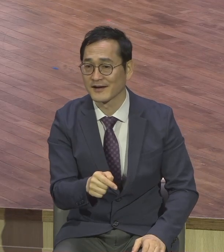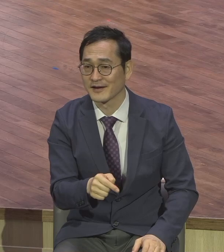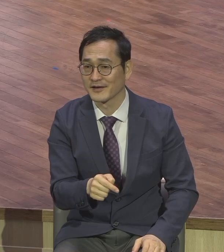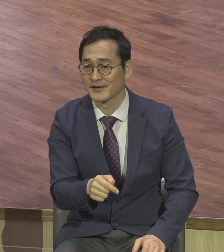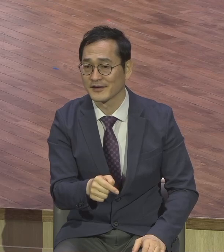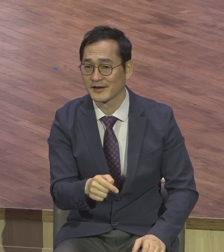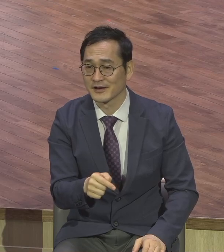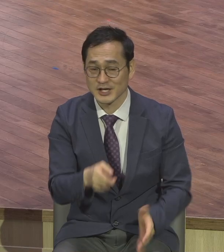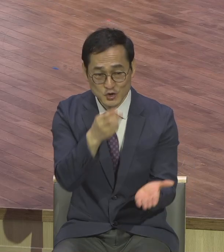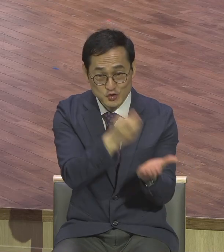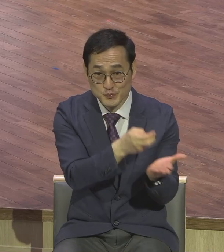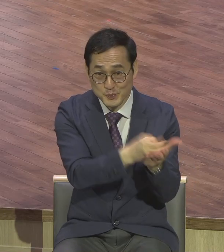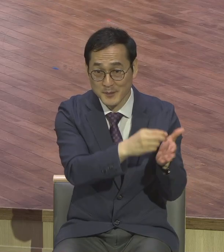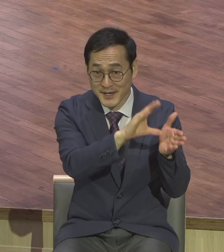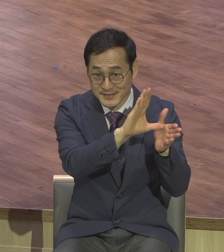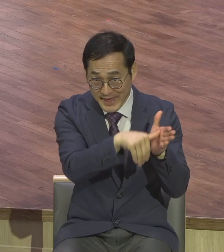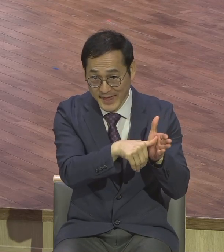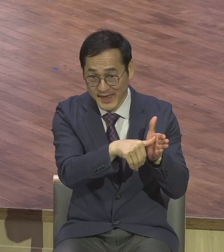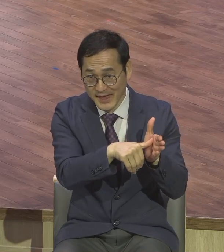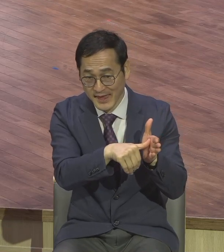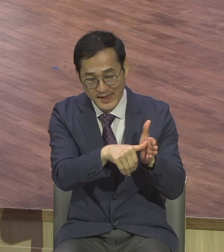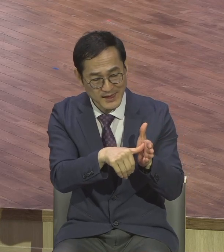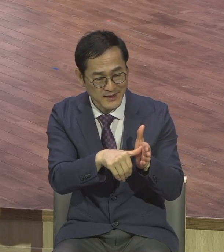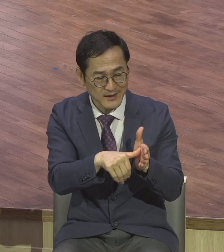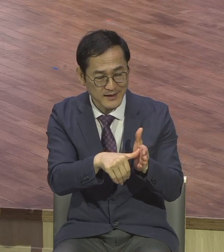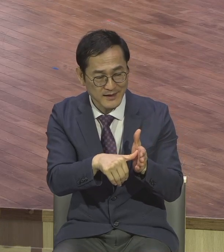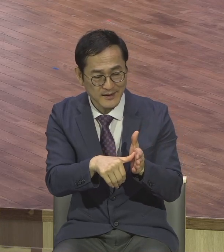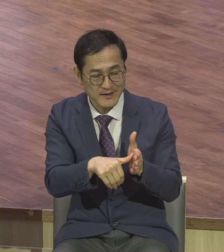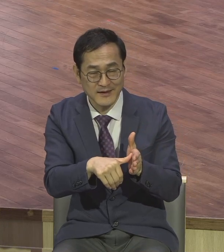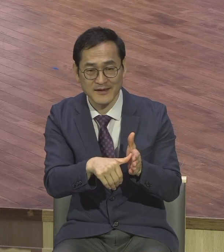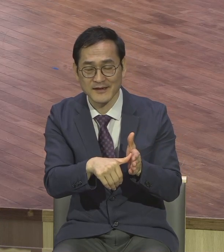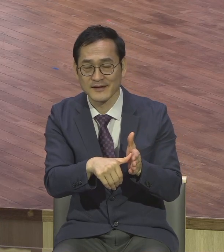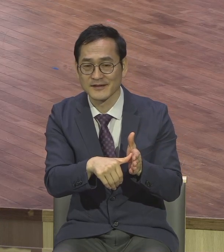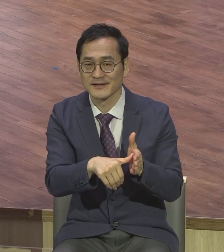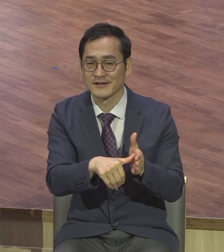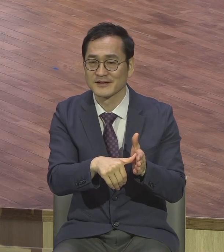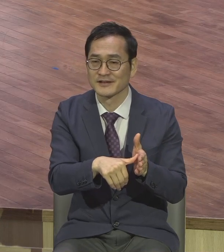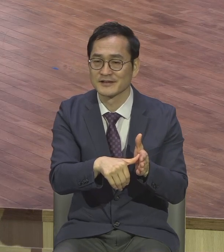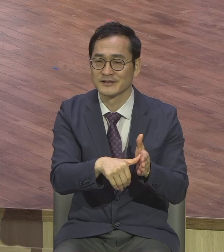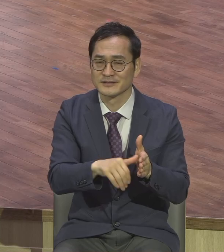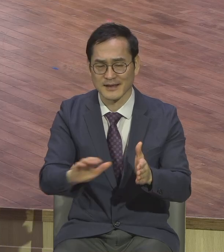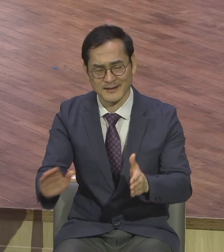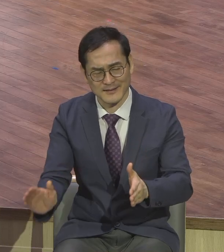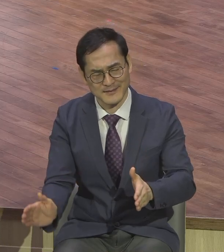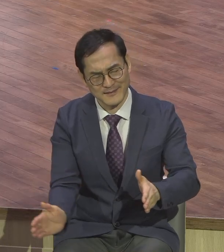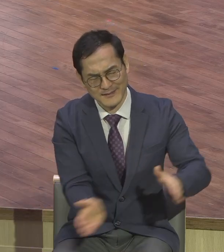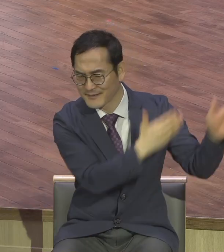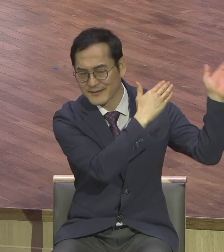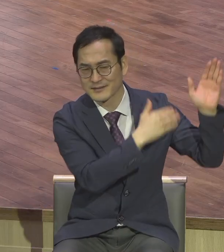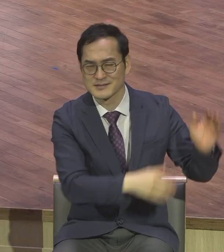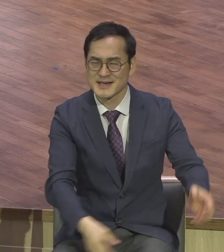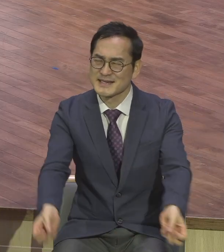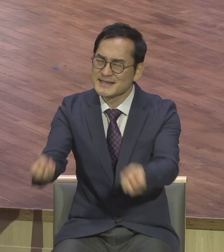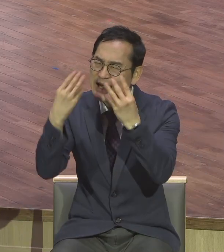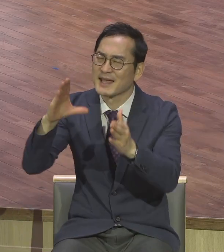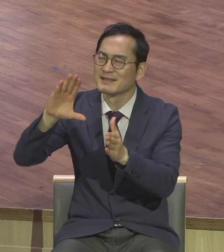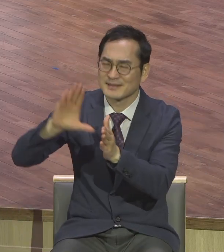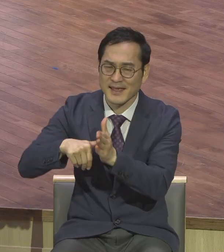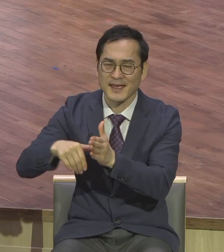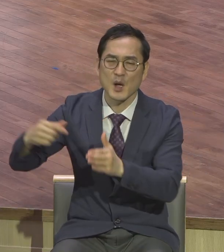이제 율법 시대가 이제 율법 시대 모든 다 끝났다.